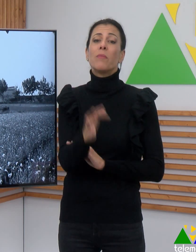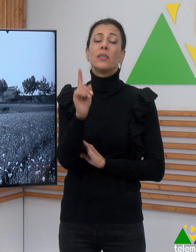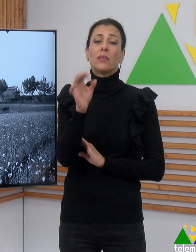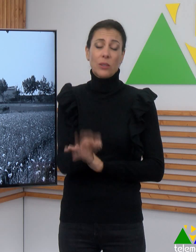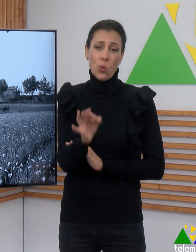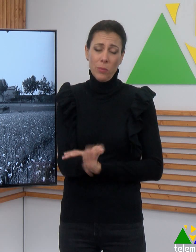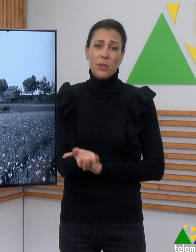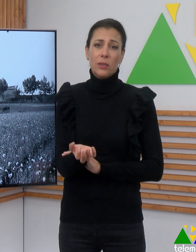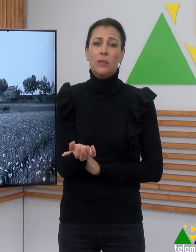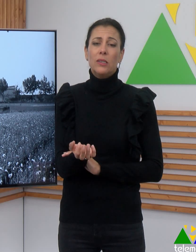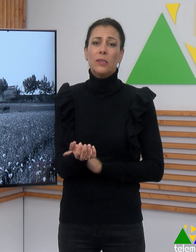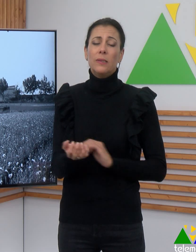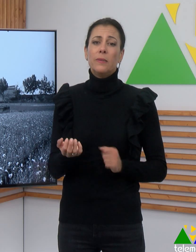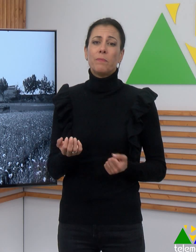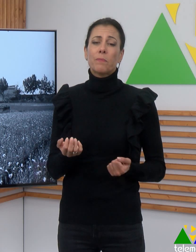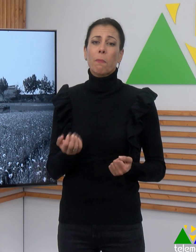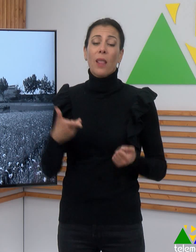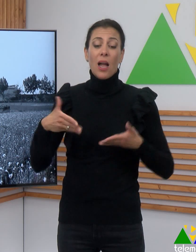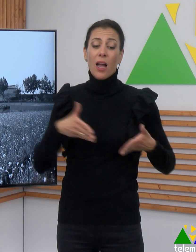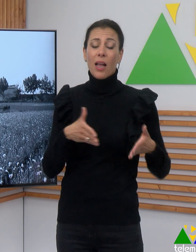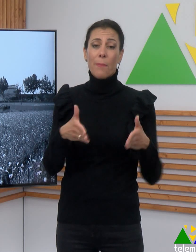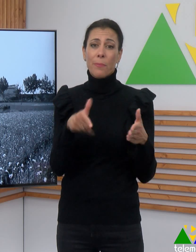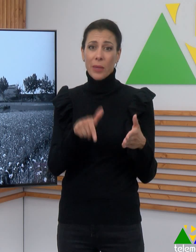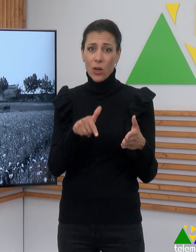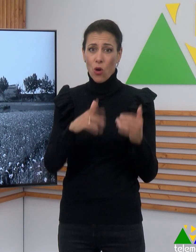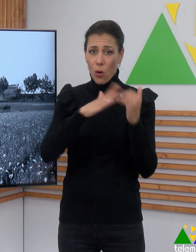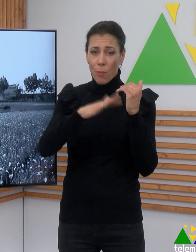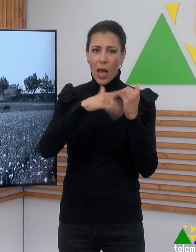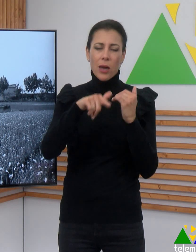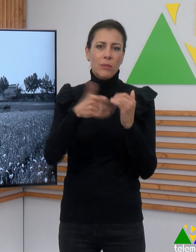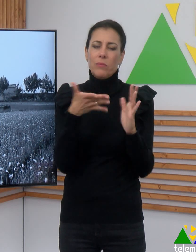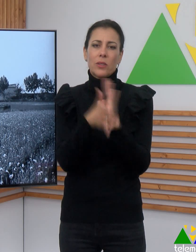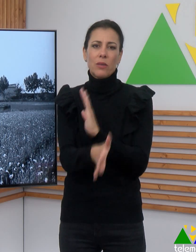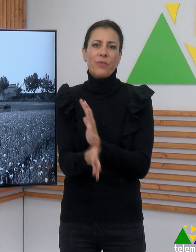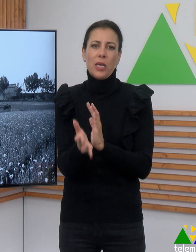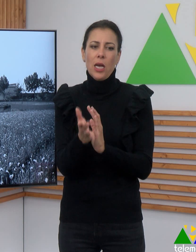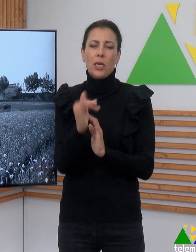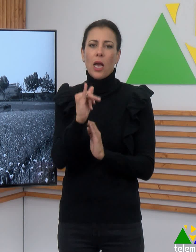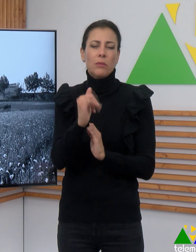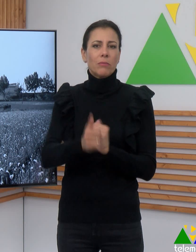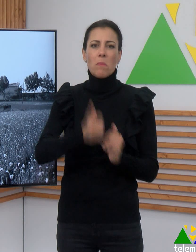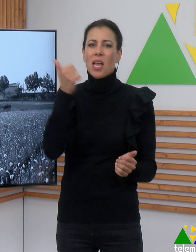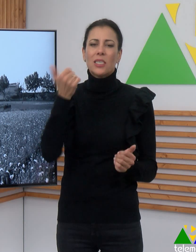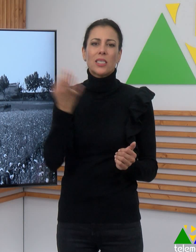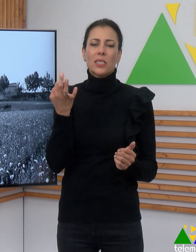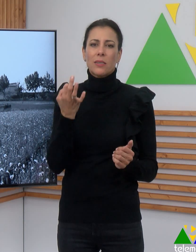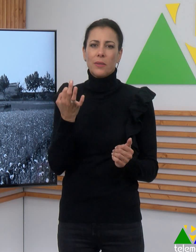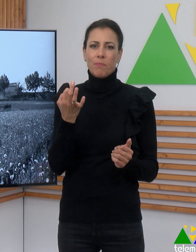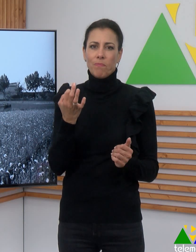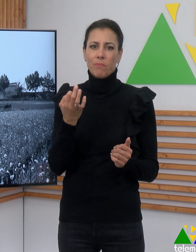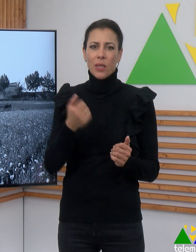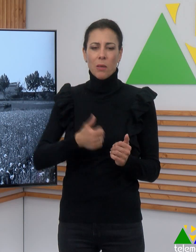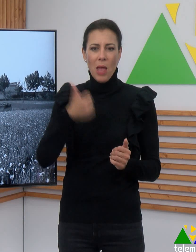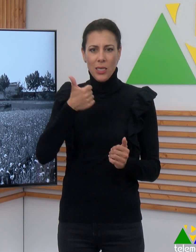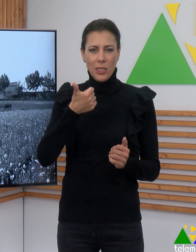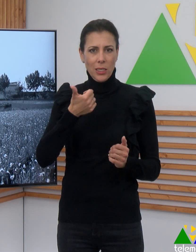seguramente pues el camino al mar pues provoca que haya una mayor tensión